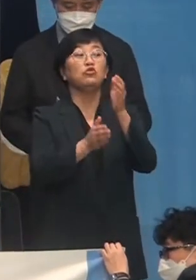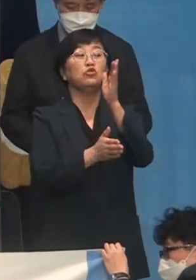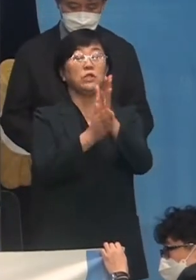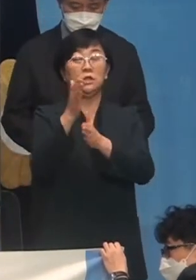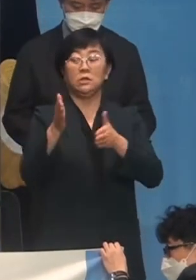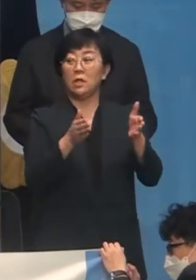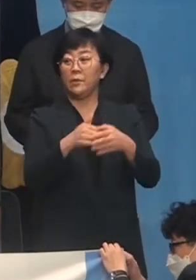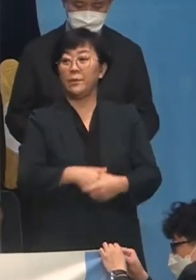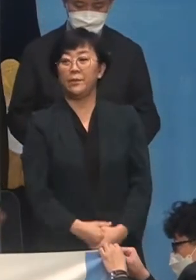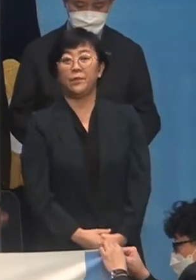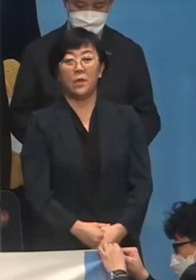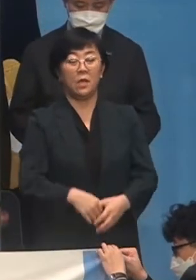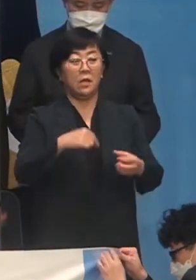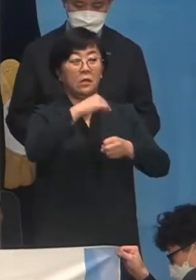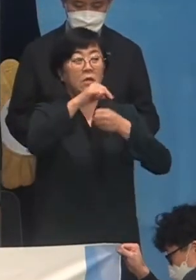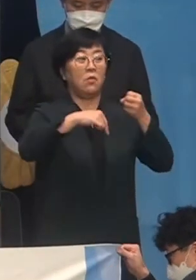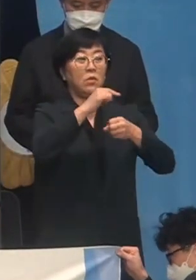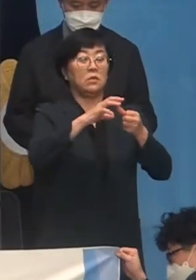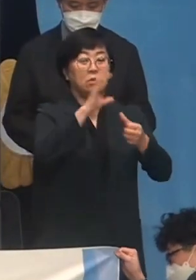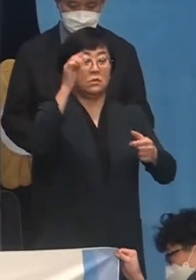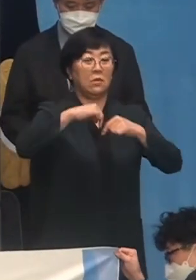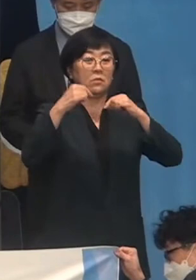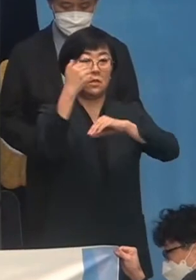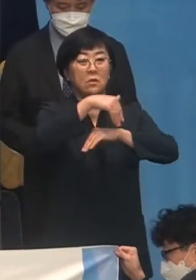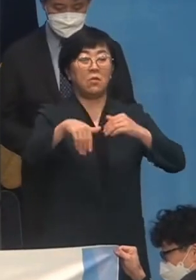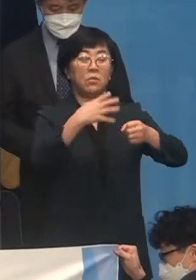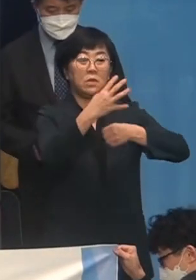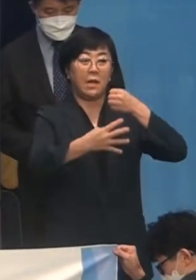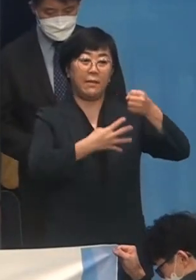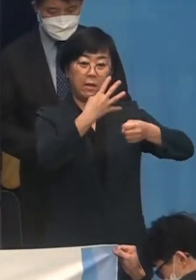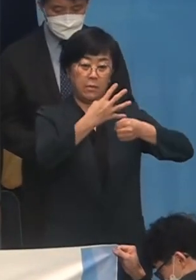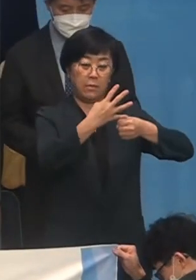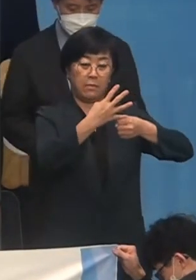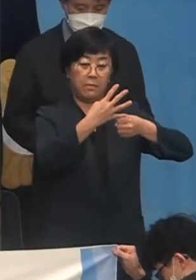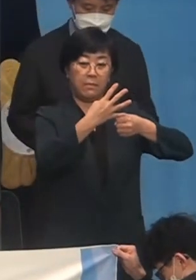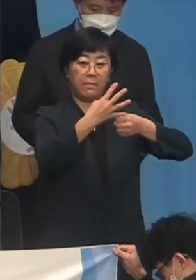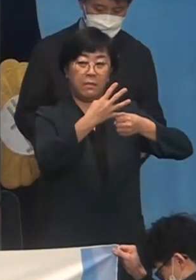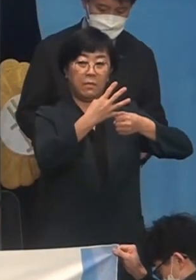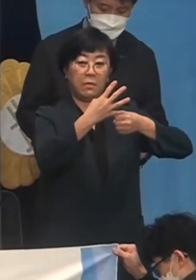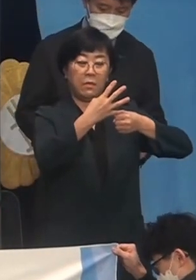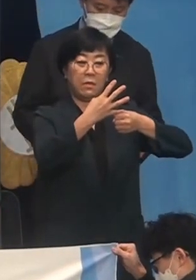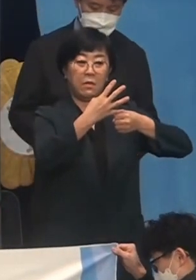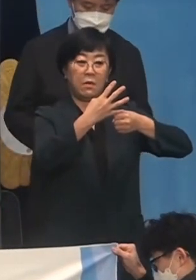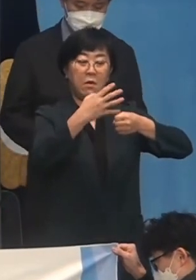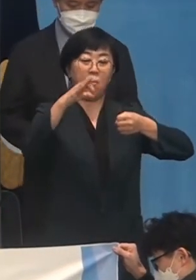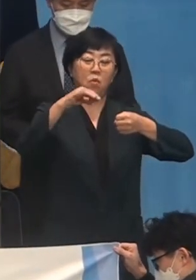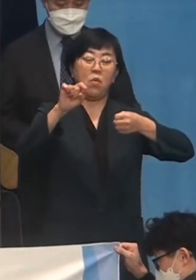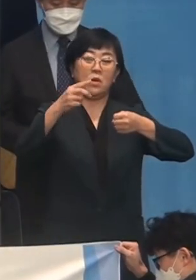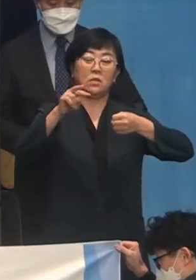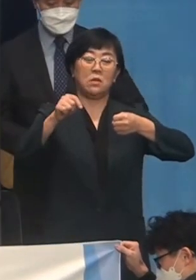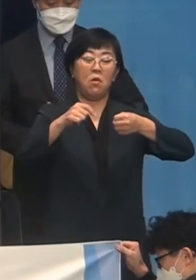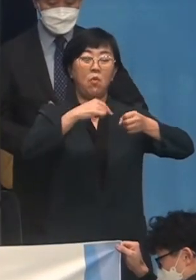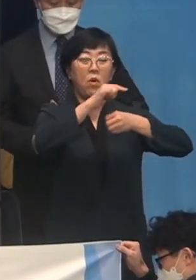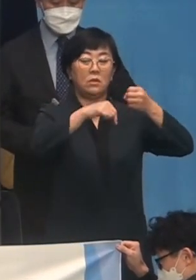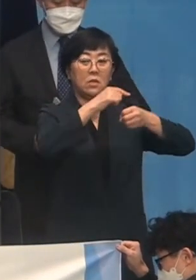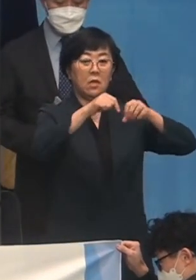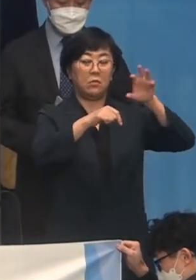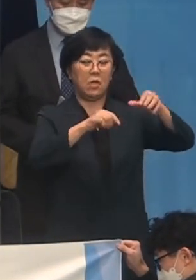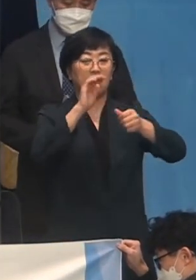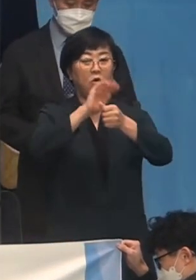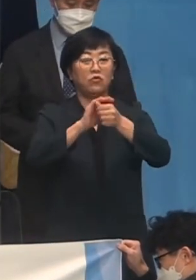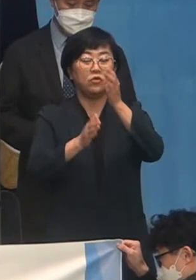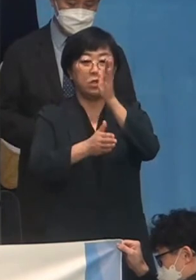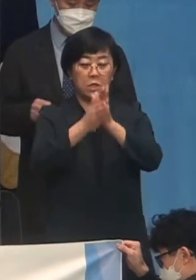경주시장입니다. 탈원전 정책 시행 후 4년이 지난 지금 월성 원전이 소재한